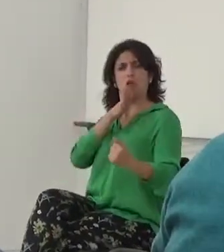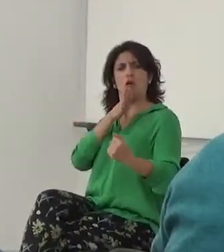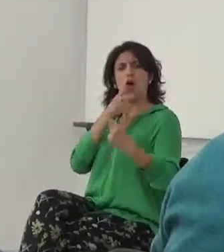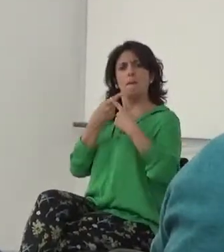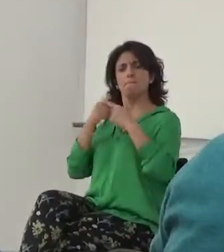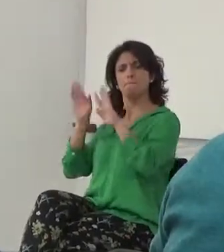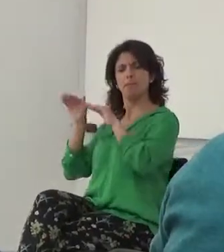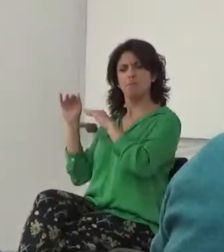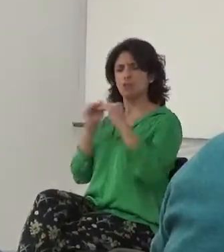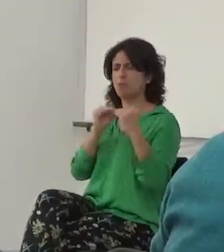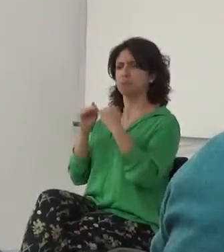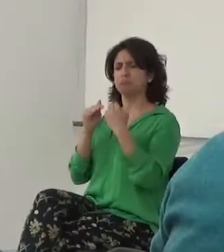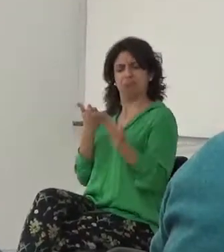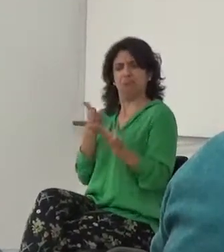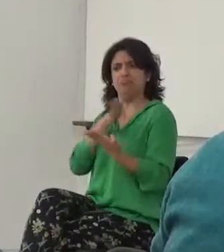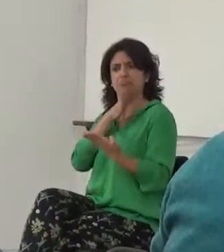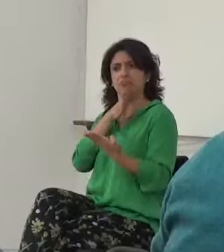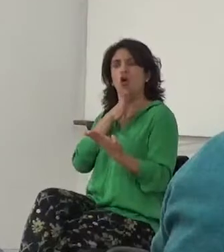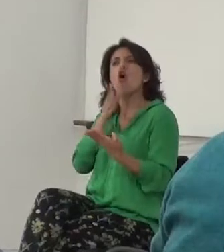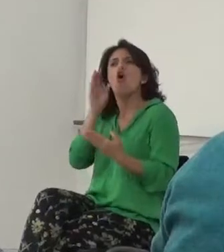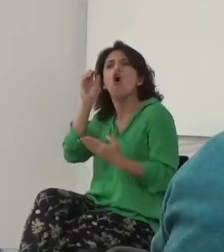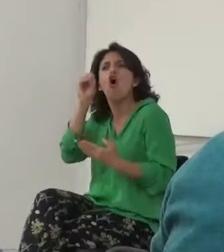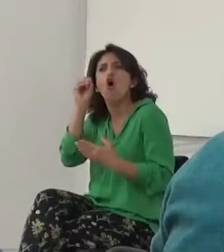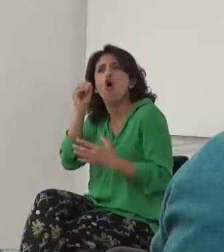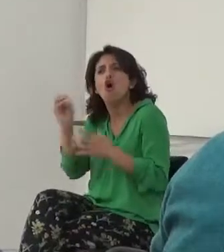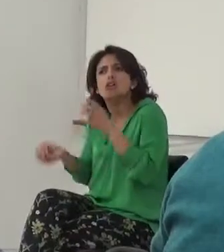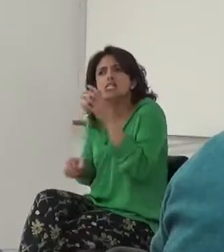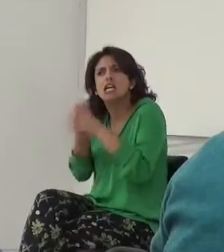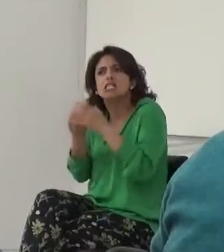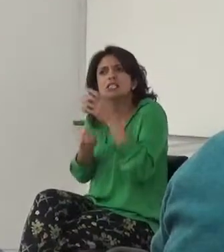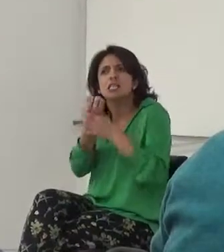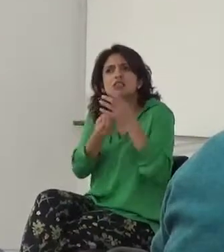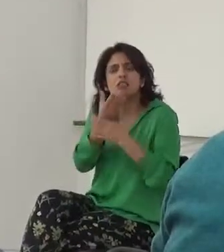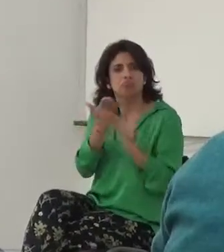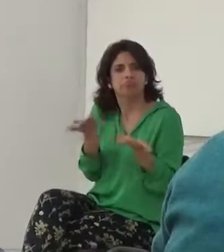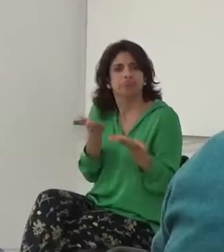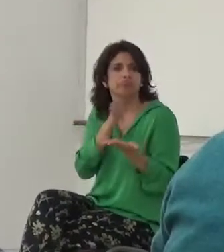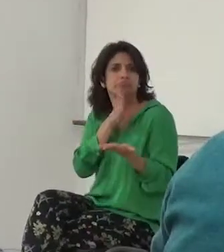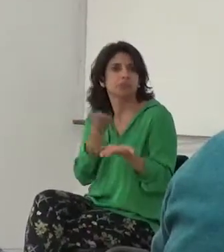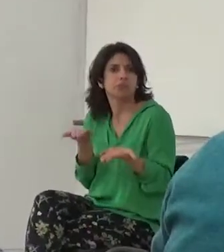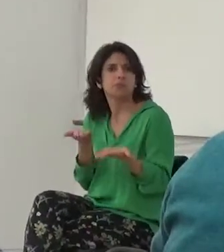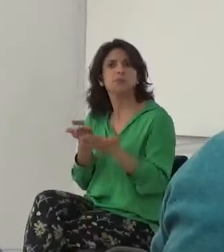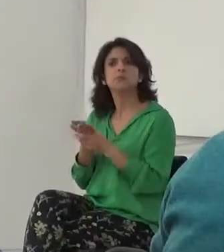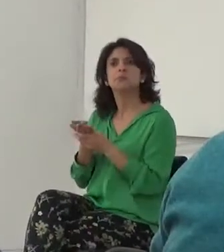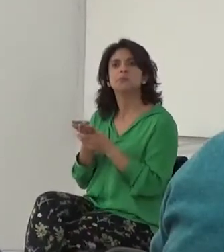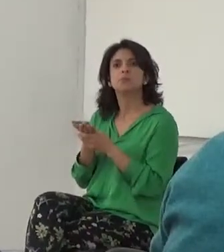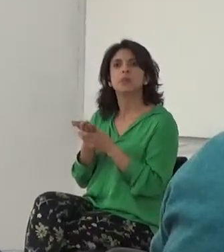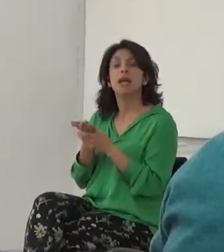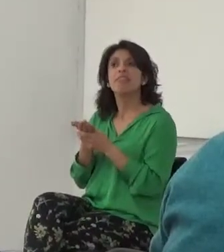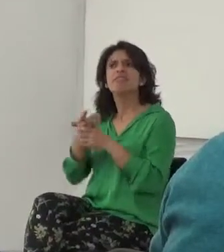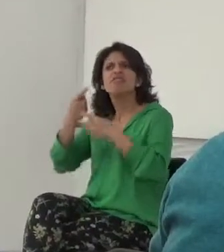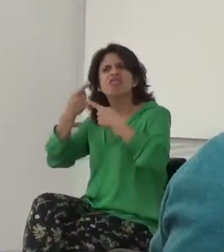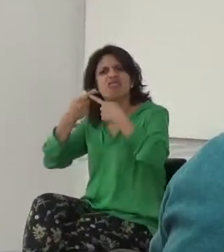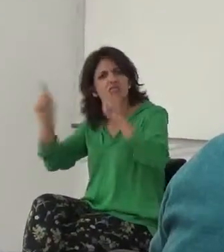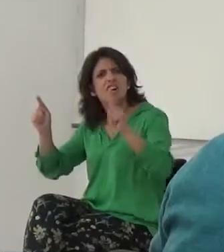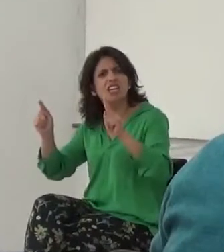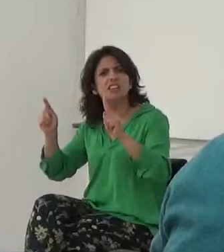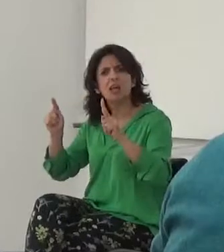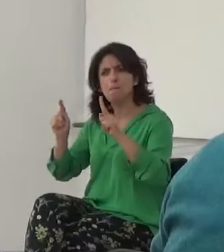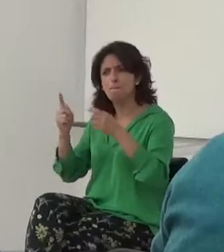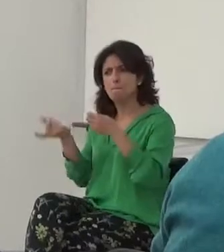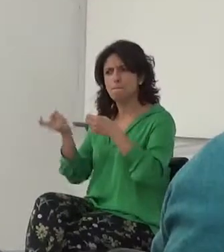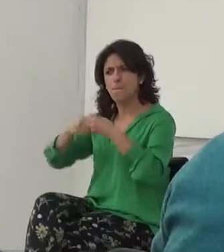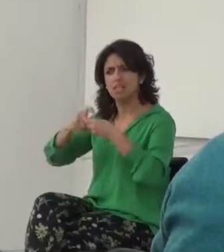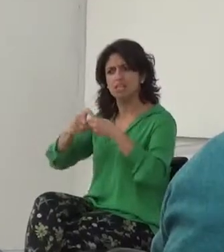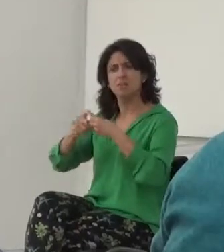secciones que van enriqueciendo el desarrollo de la narrativa. Y difiere un poco de lo que producen aquellos participantes con